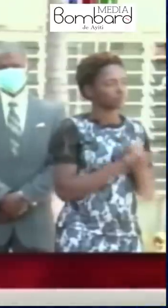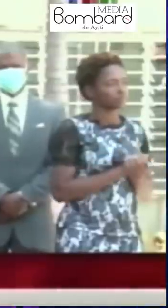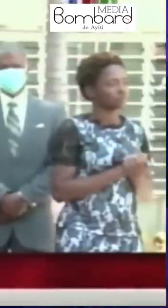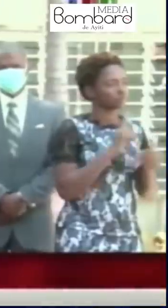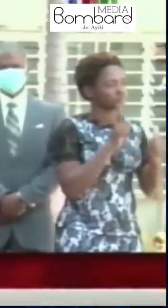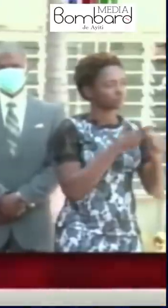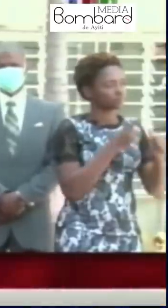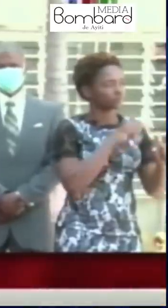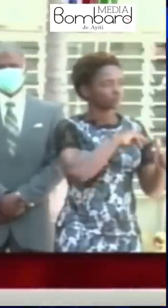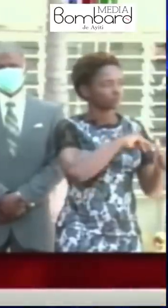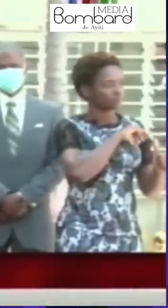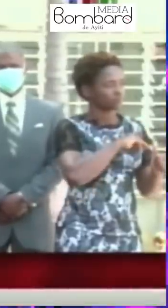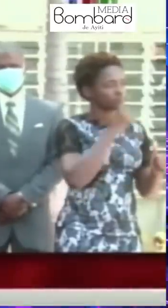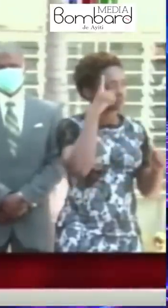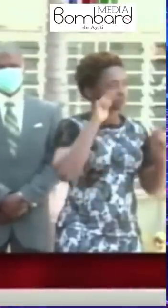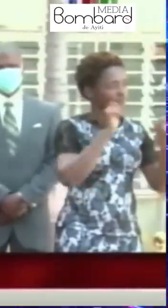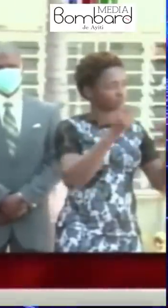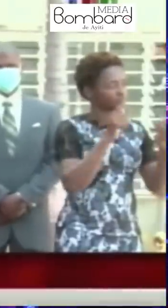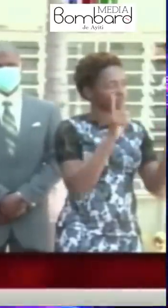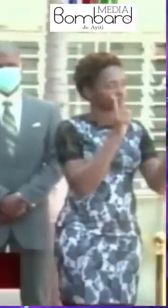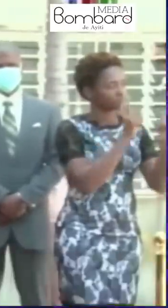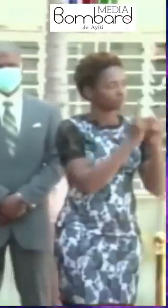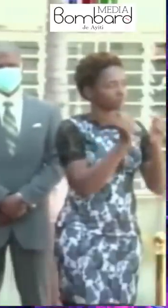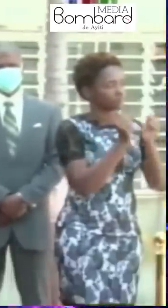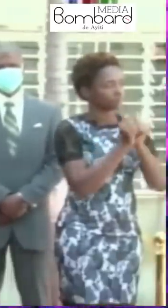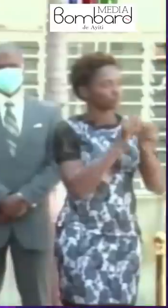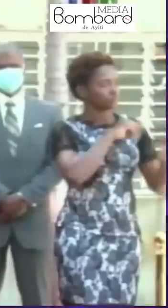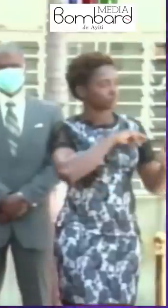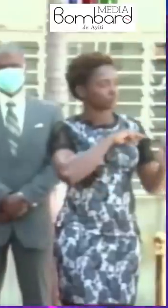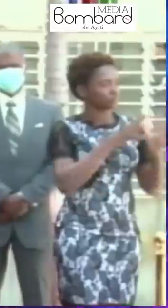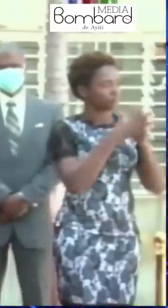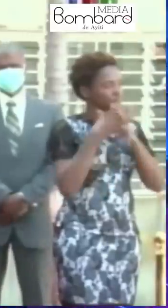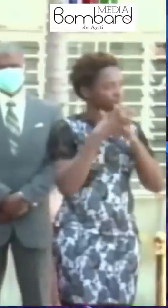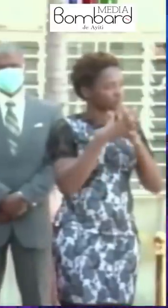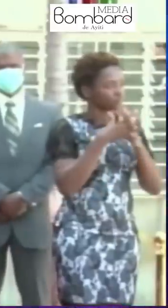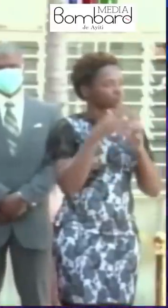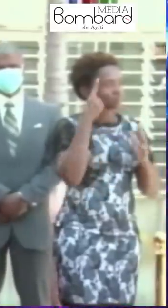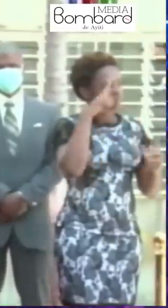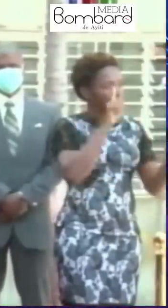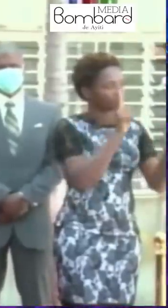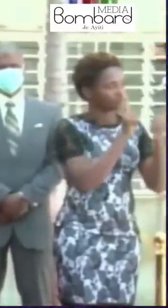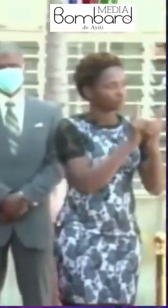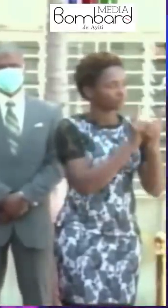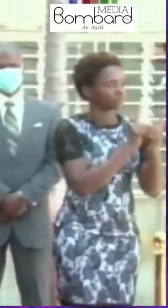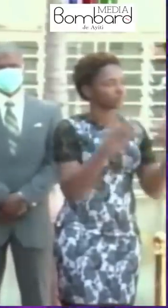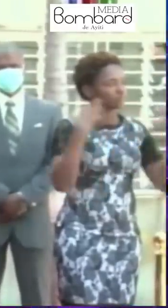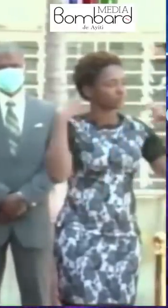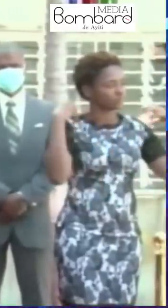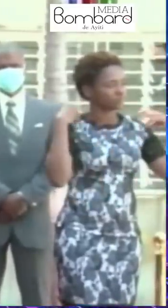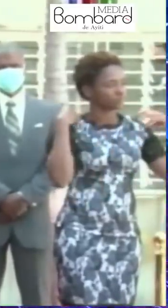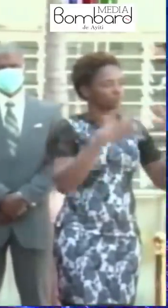demandons au Premier ministre pour presser rencontrer avec le ministre des Affaires étrangères pour rencontrer avec